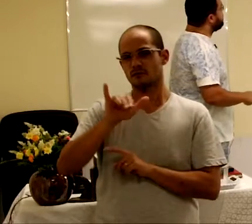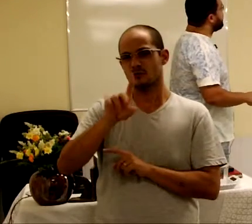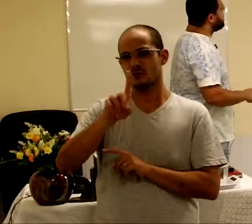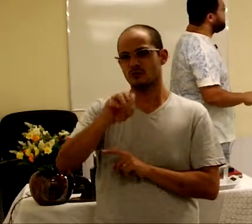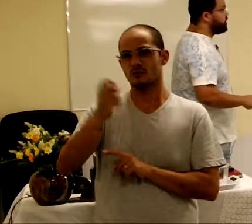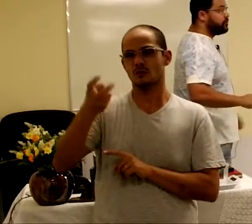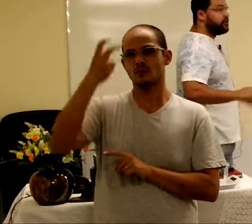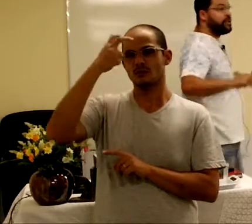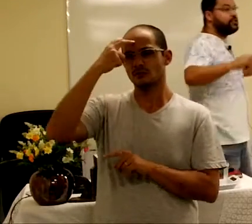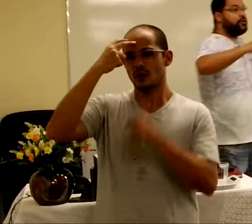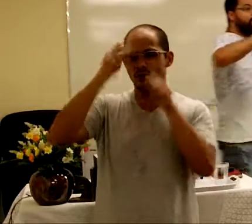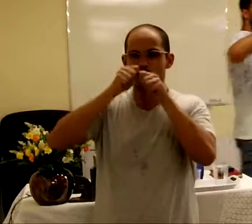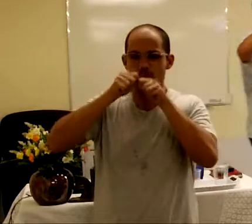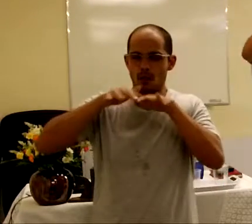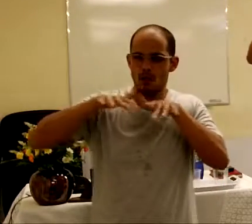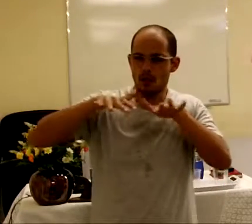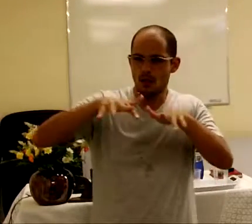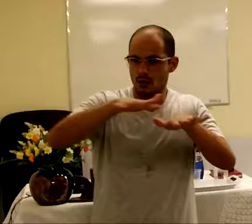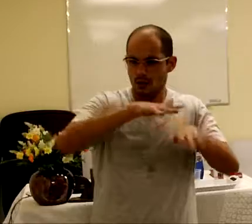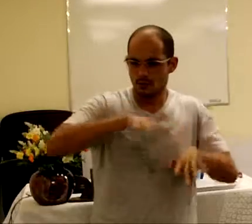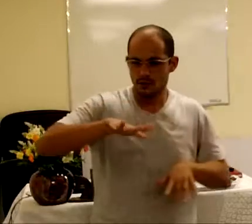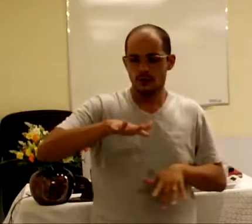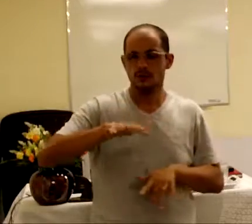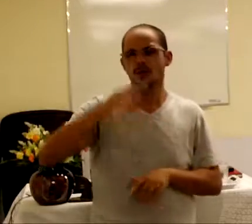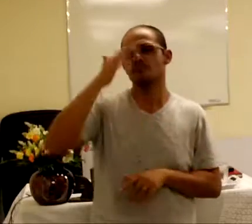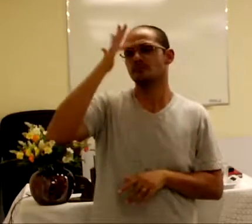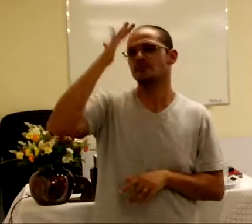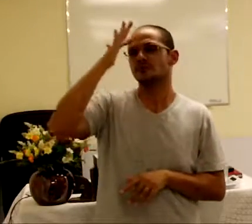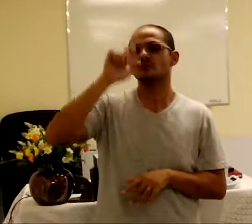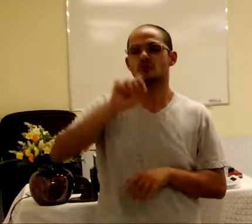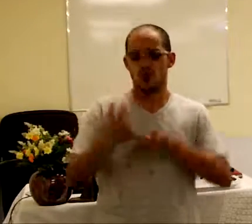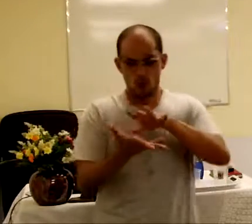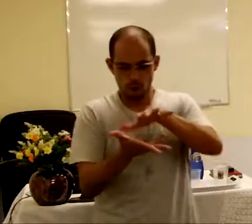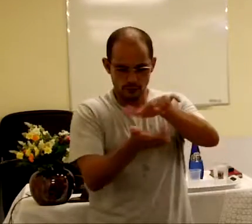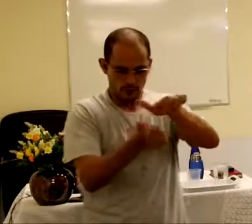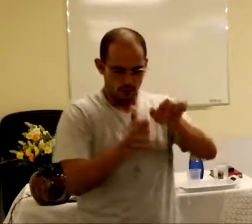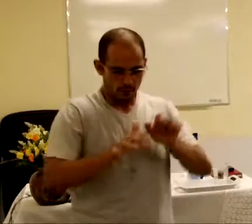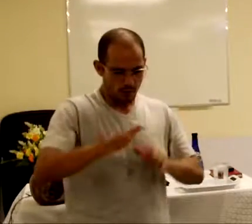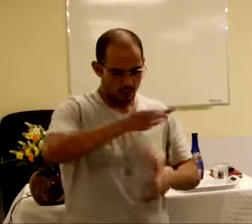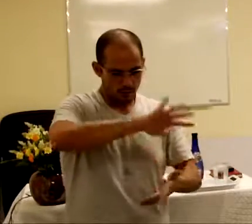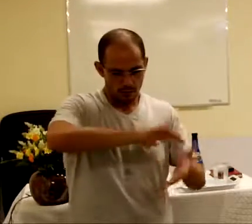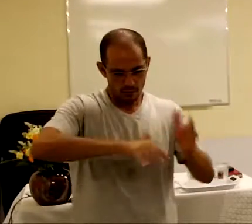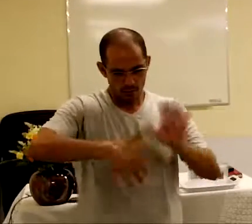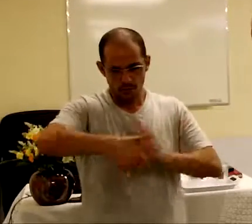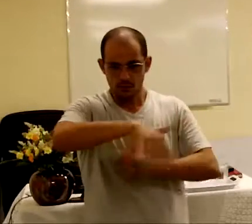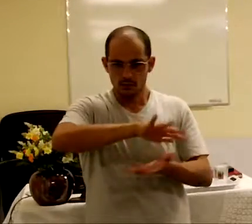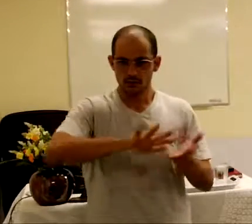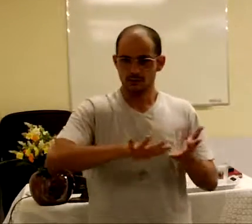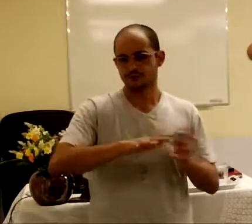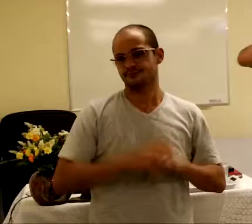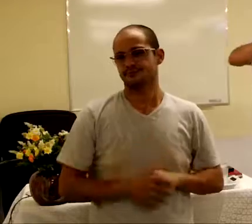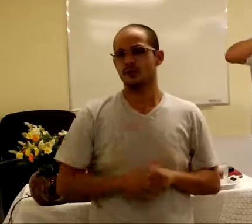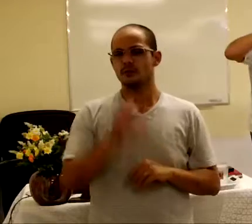o universo infinito. Então você imagina o universo preenchido por um fluido. Né? André Luiz dá o exemplo do oceano.